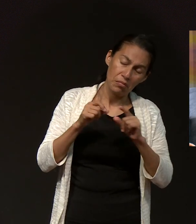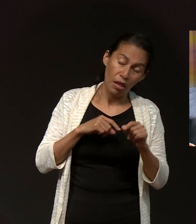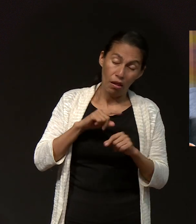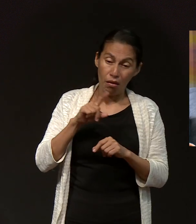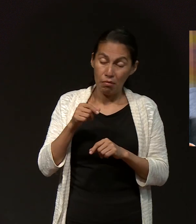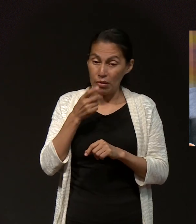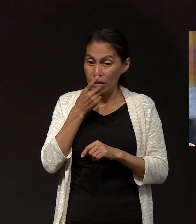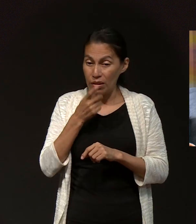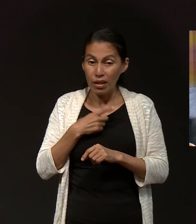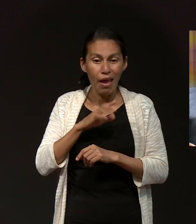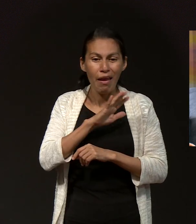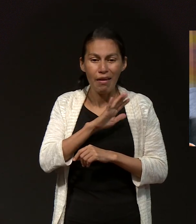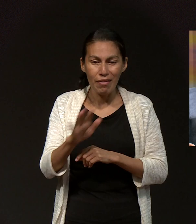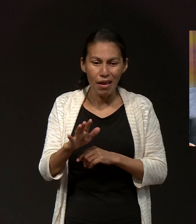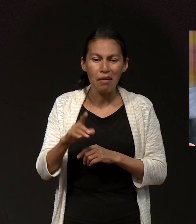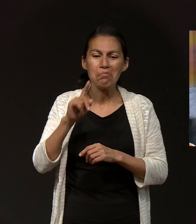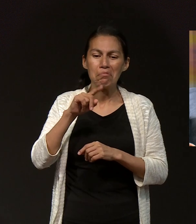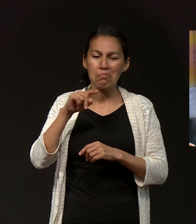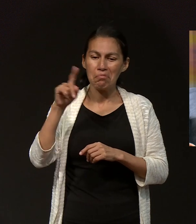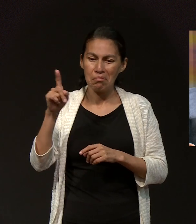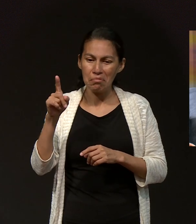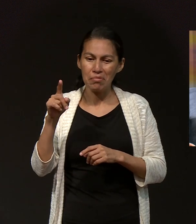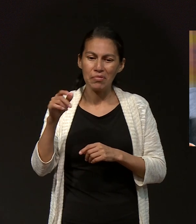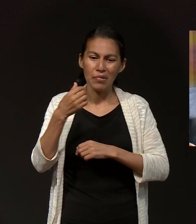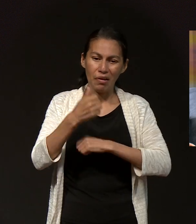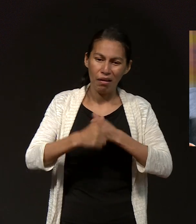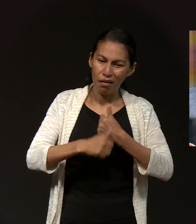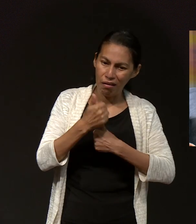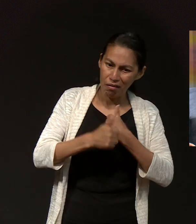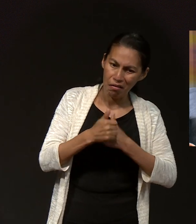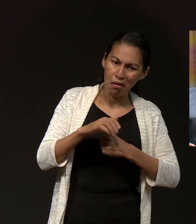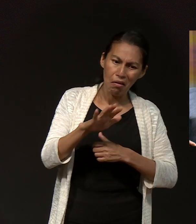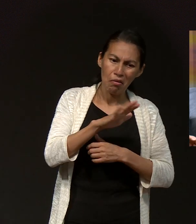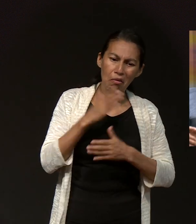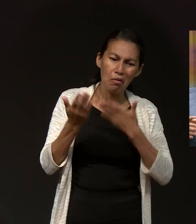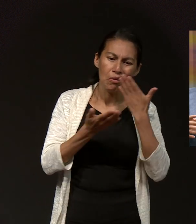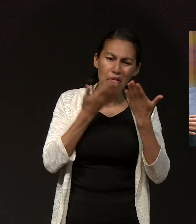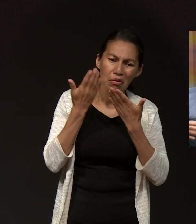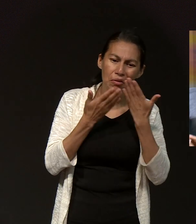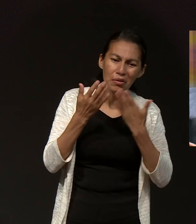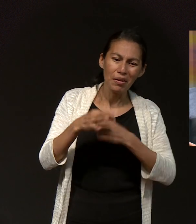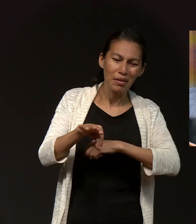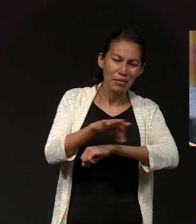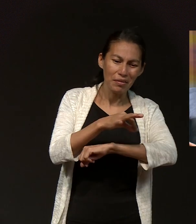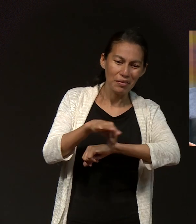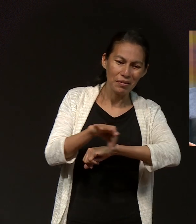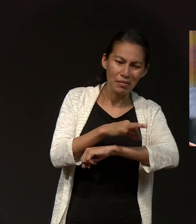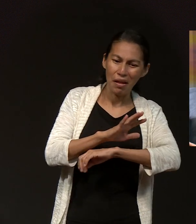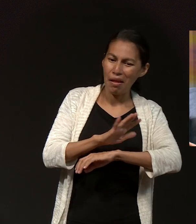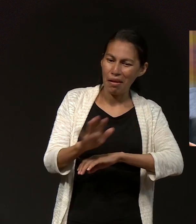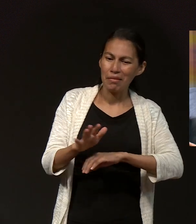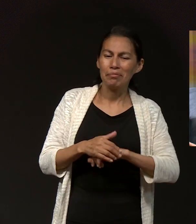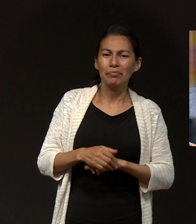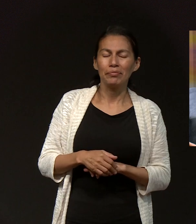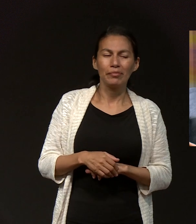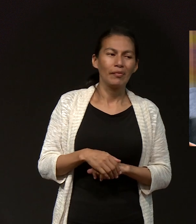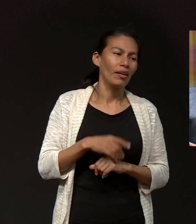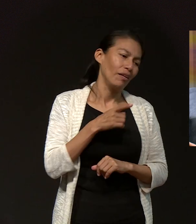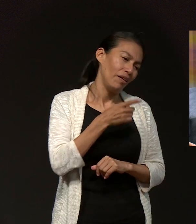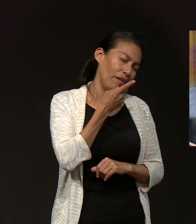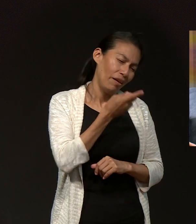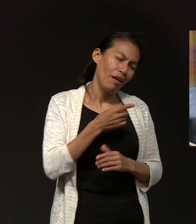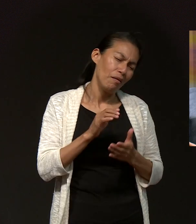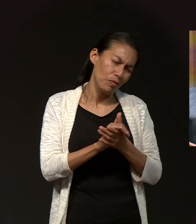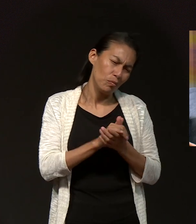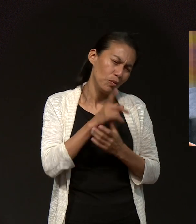ahí trabajando algunas cosas. Y me habla... Y ya lo autorizaron. Vamos a hacer la carrera. Te vienes. Amén. Y le digo, Betty, pues, nos respondieron